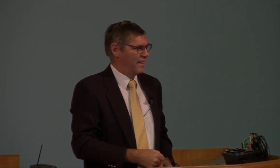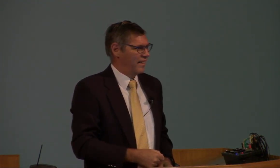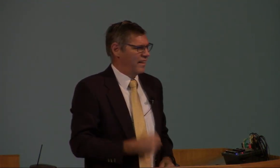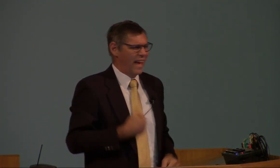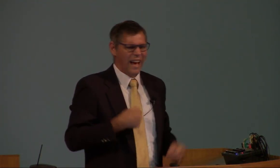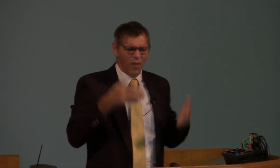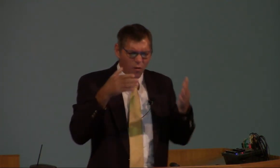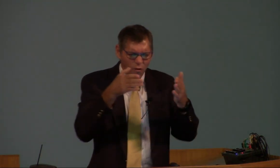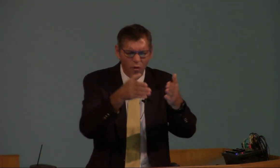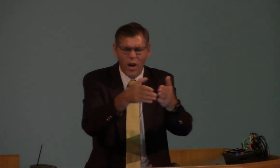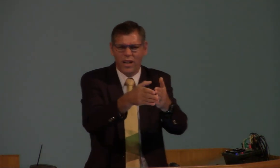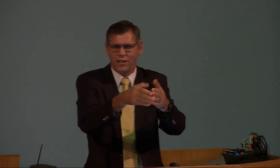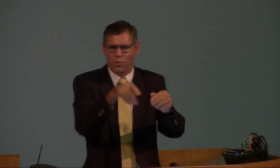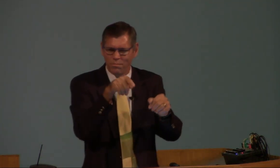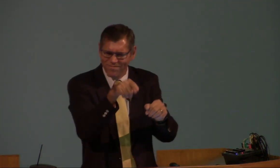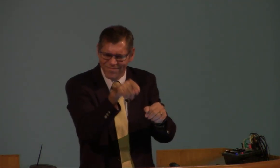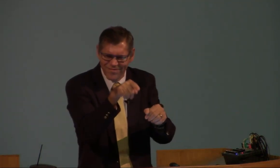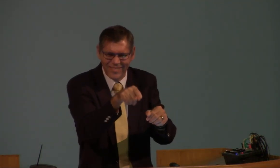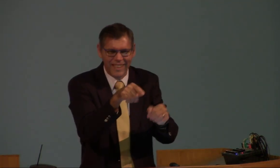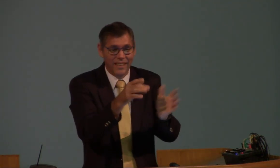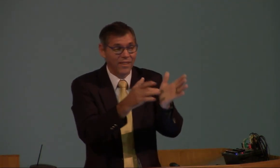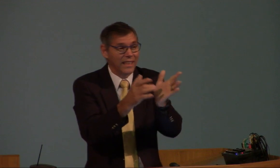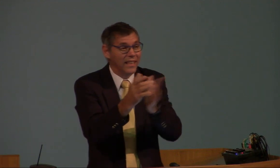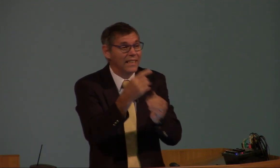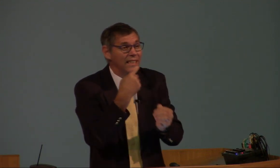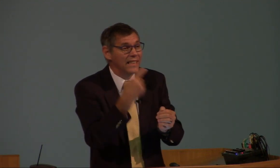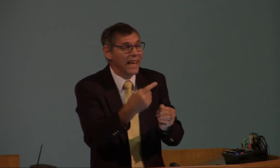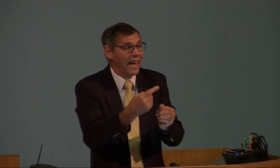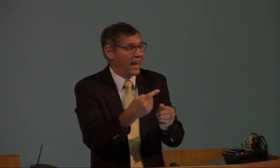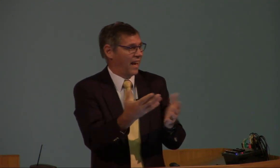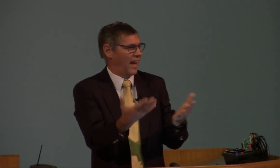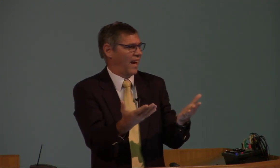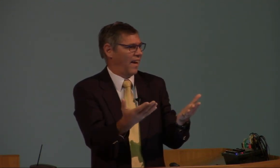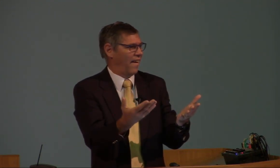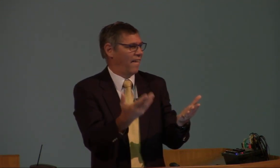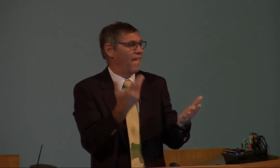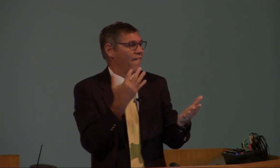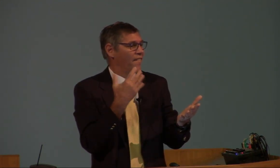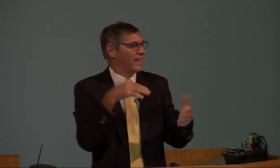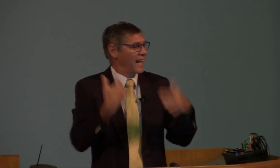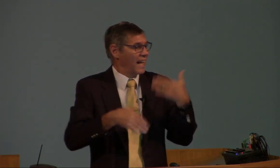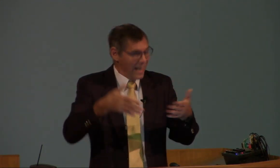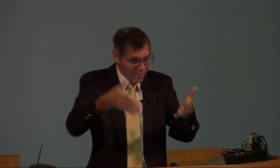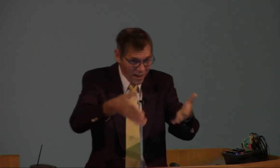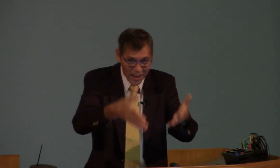Ek wil fokus op wat Jesus sê wanneer ek lewe hier.